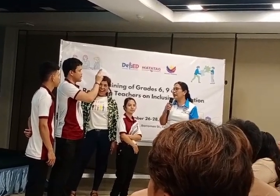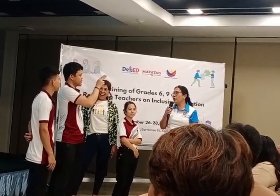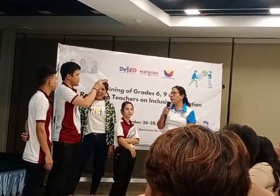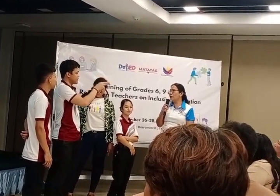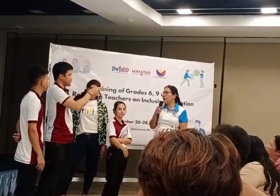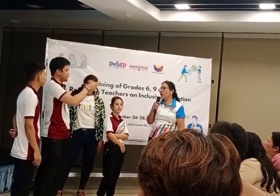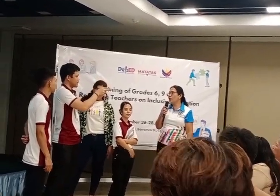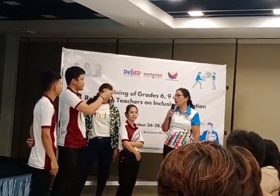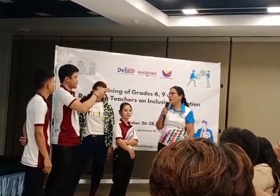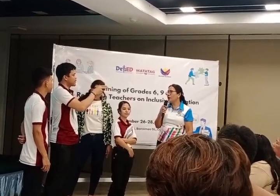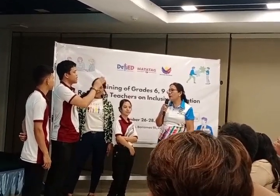Makalilo.